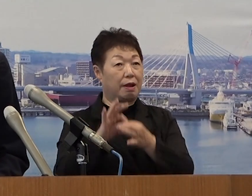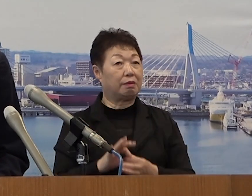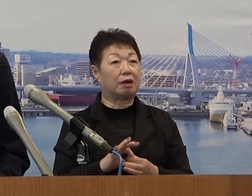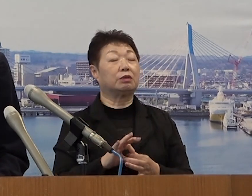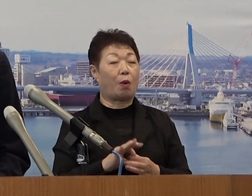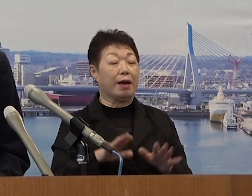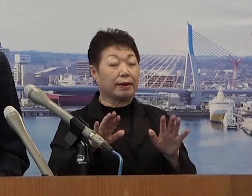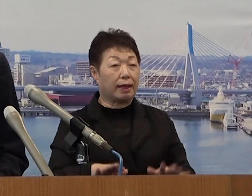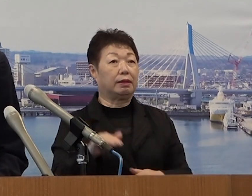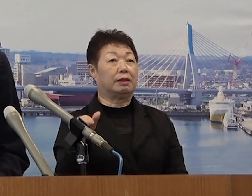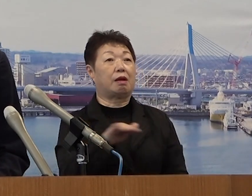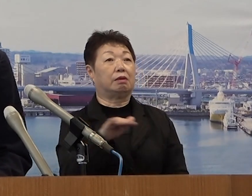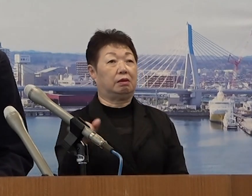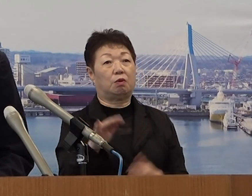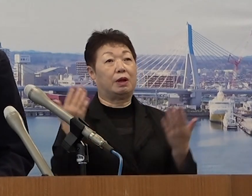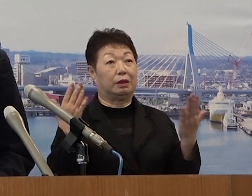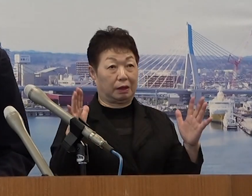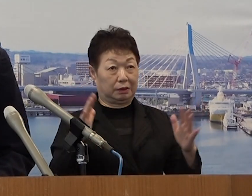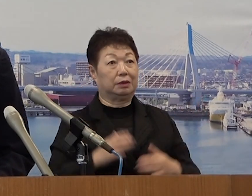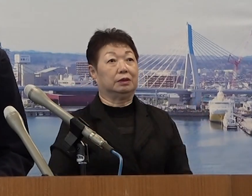ということは現時点ではございません。